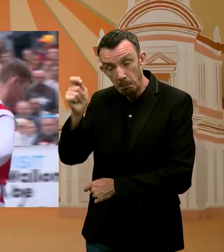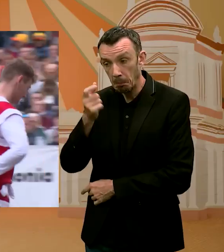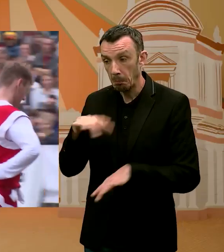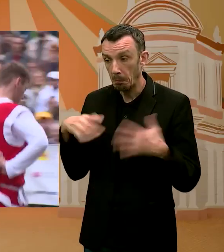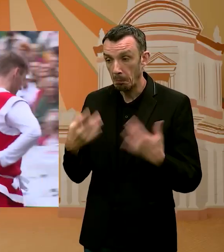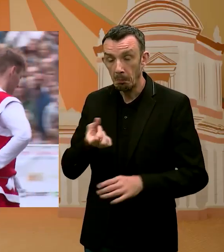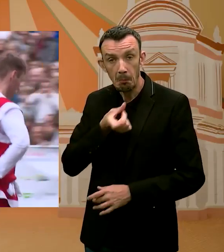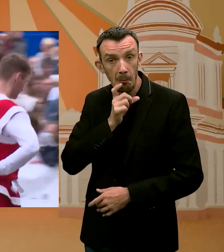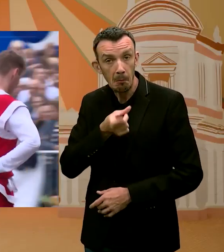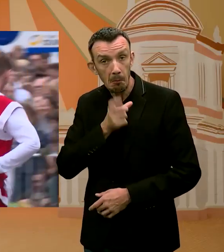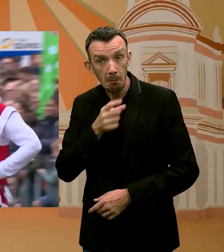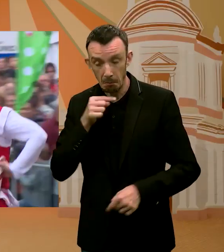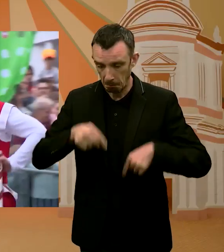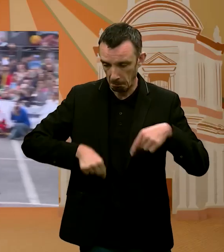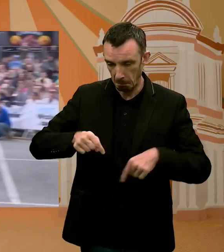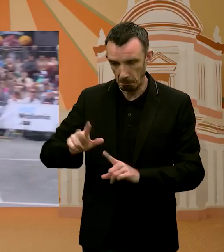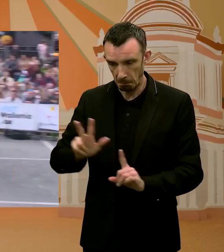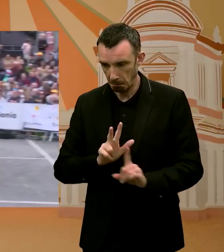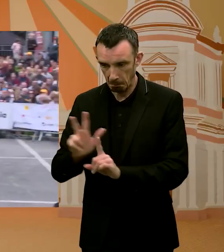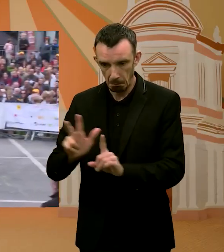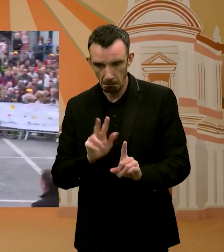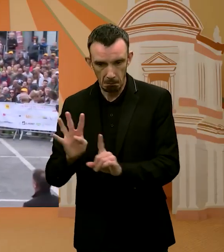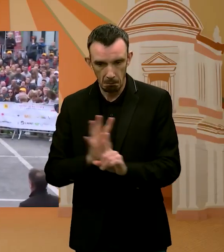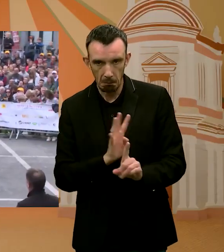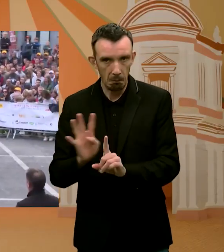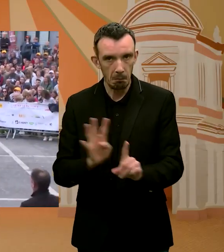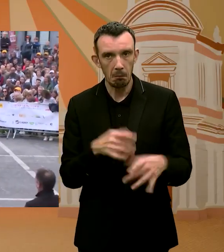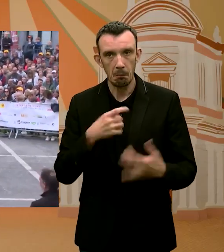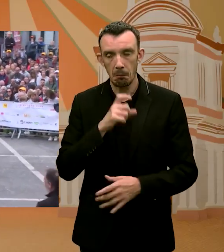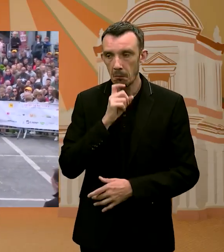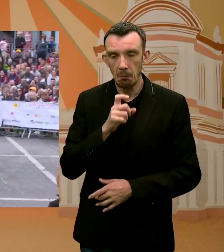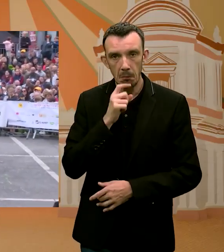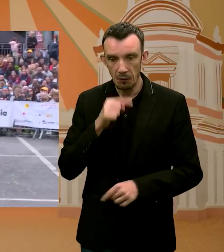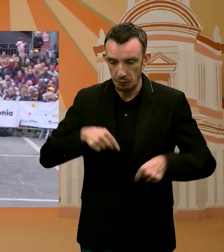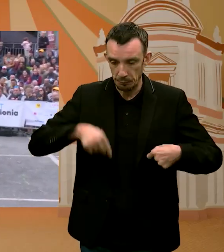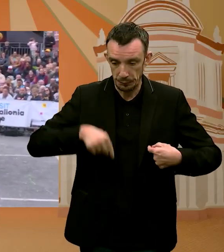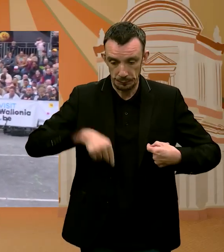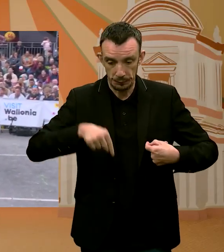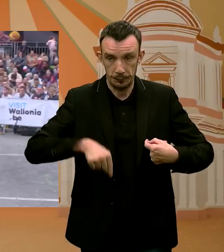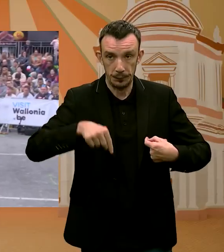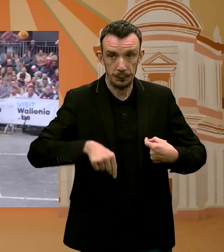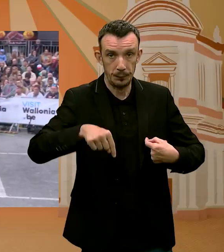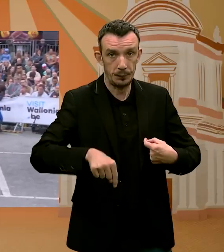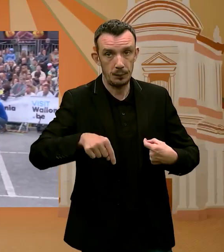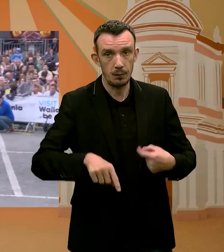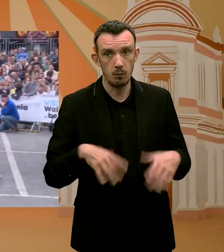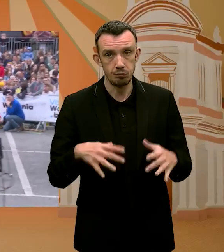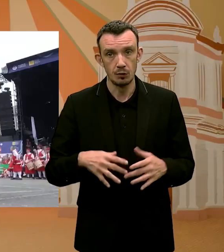as vu faire les 4 bosses sur une échasse, moi c'est Robin que j'ai vu faire ça. C'est le même style, c'est les mêmes styles. Sans transpirer d'une goutte, alors